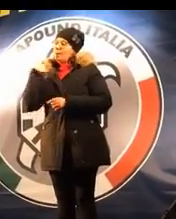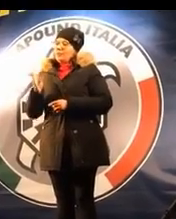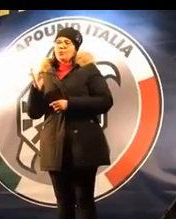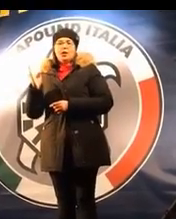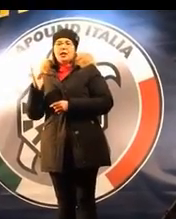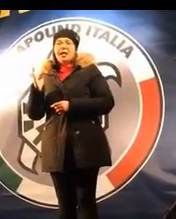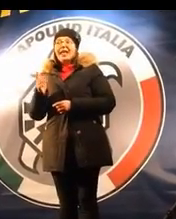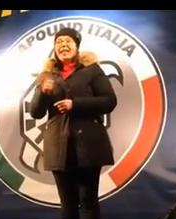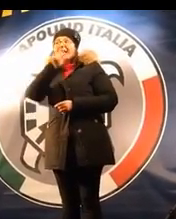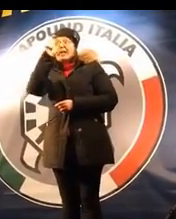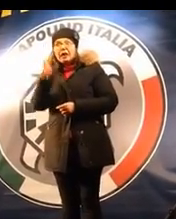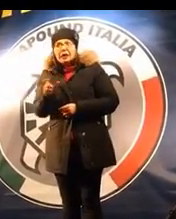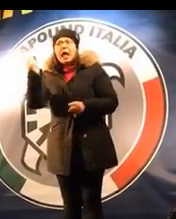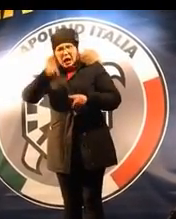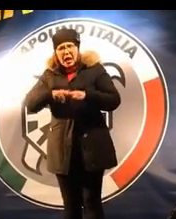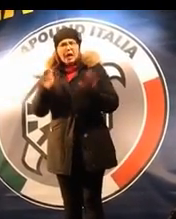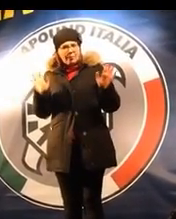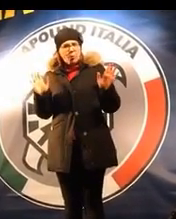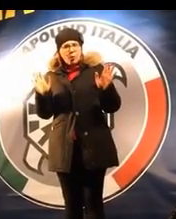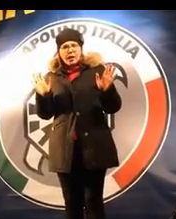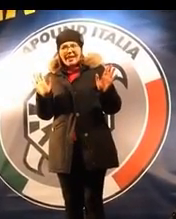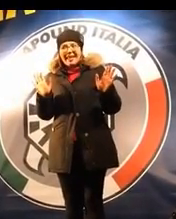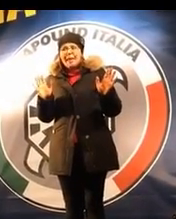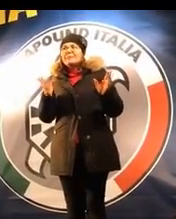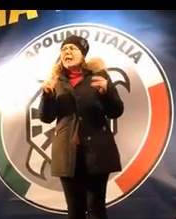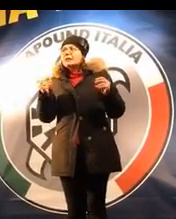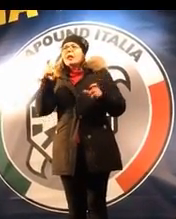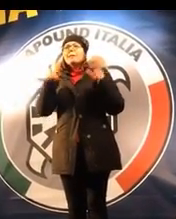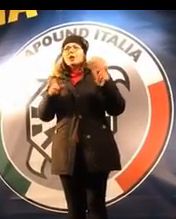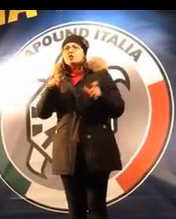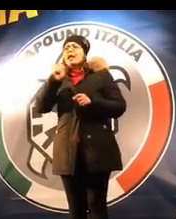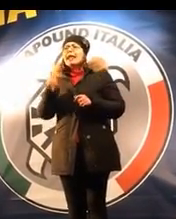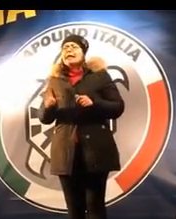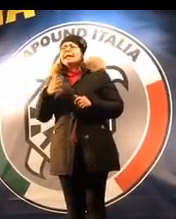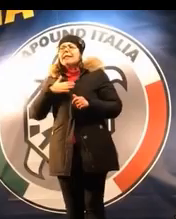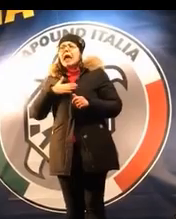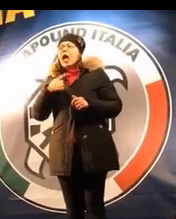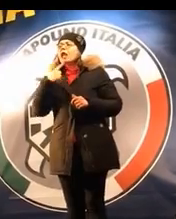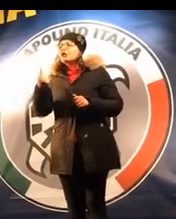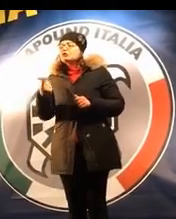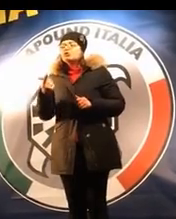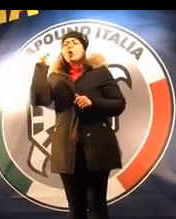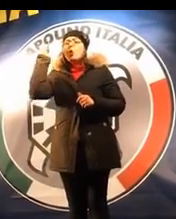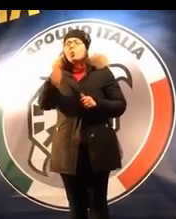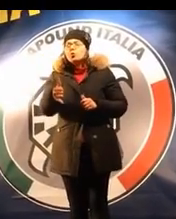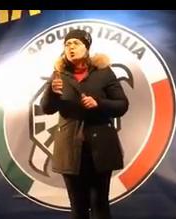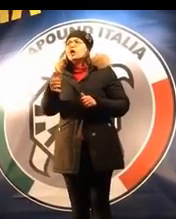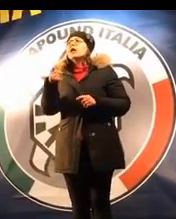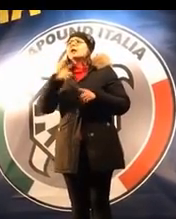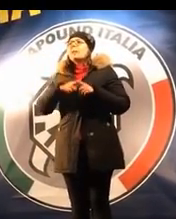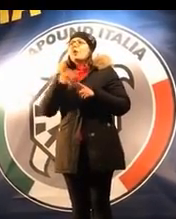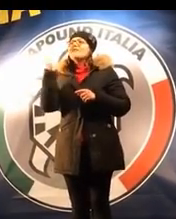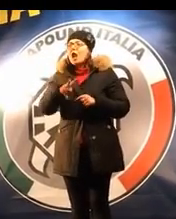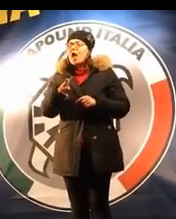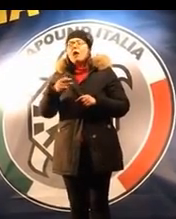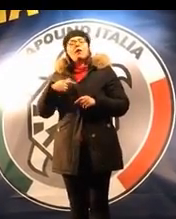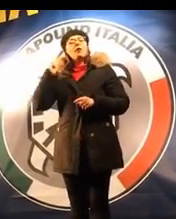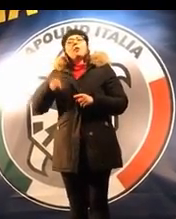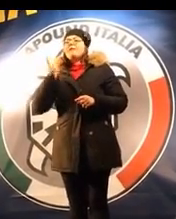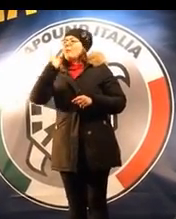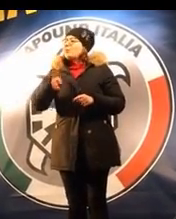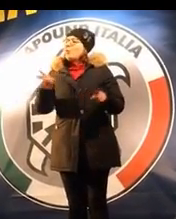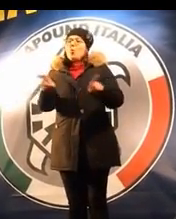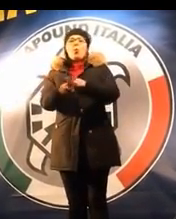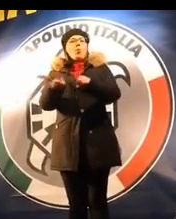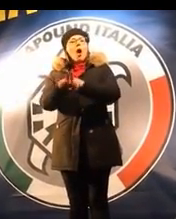quando sento di italiani che stuprano, che uccidono, ugualmente bisogna essere inflessibili, li dobbiamo punire per primi, ma ripeto,